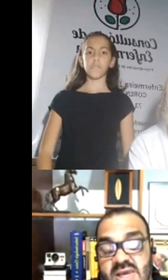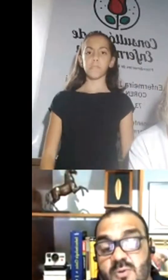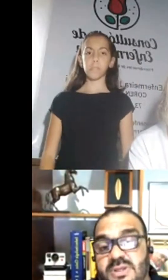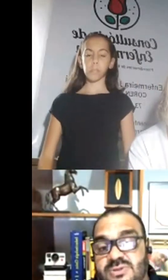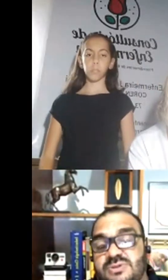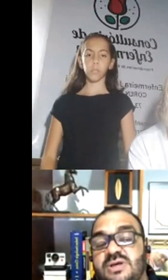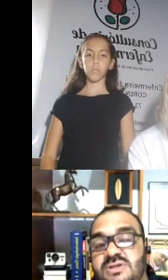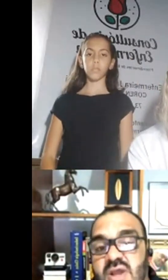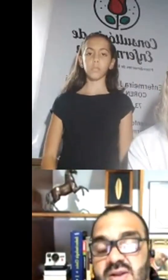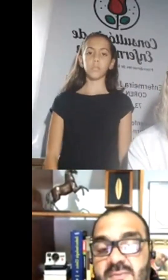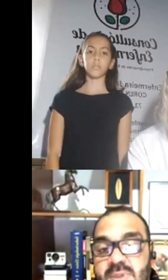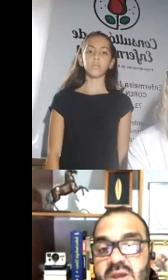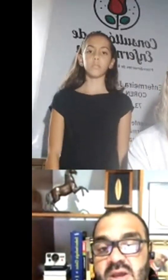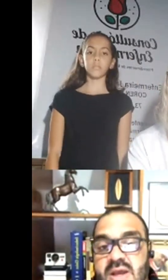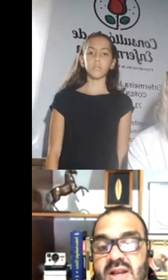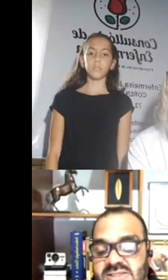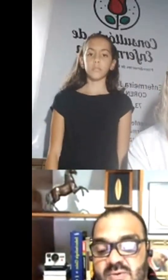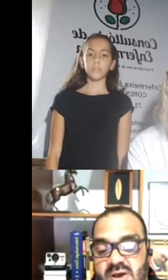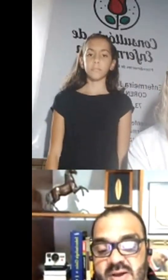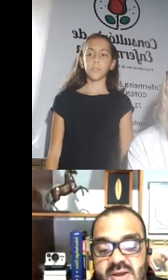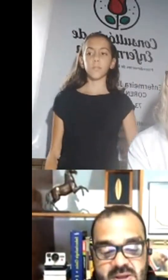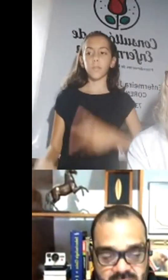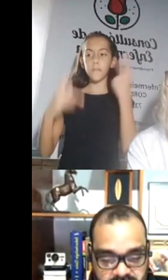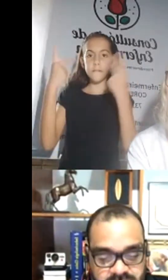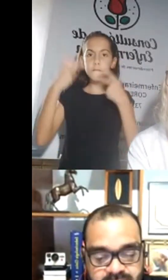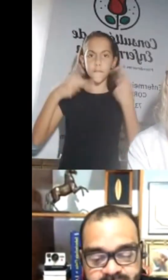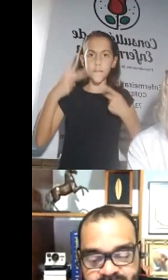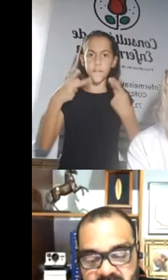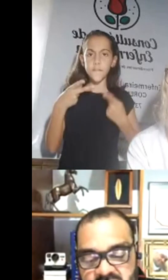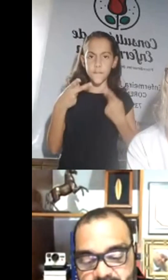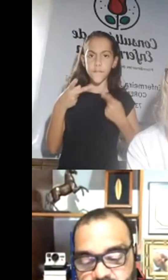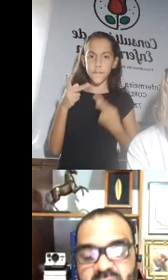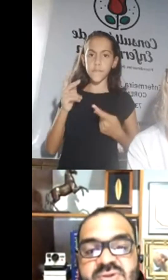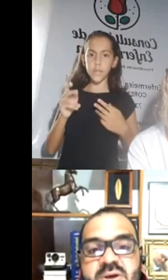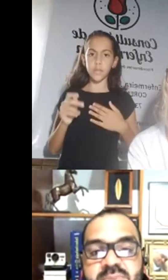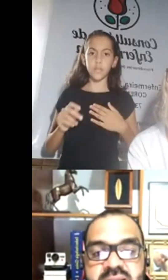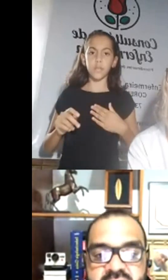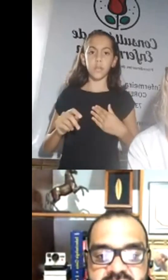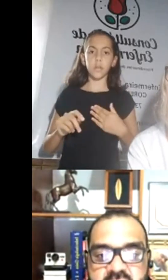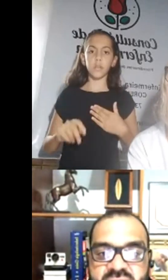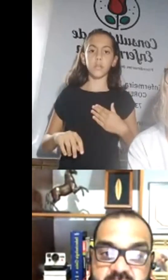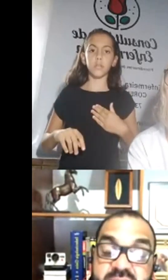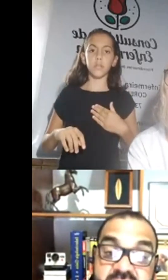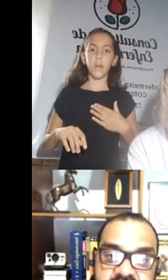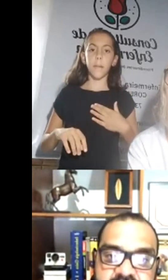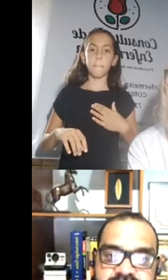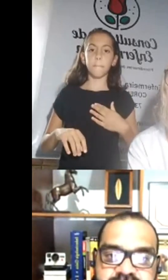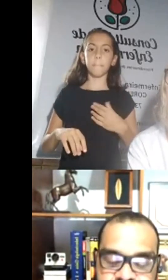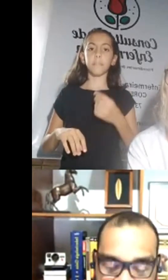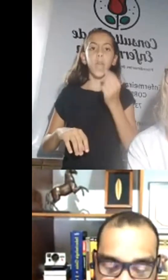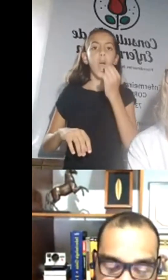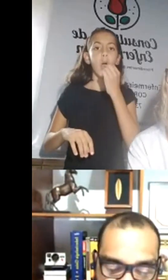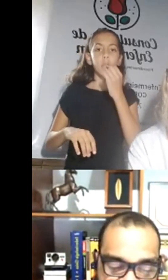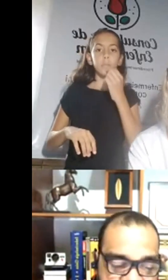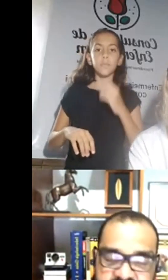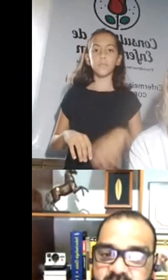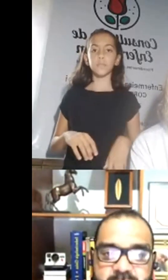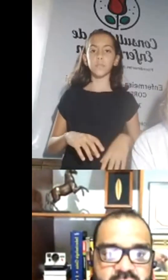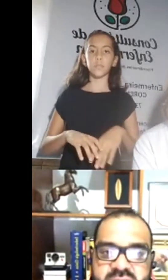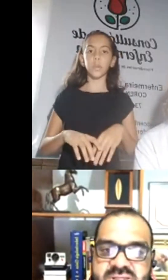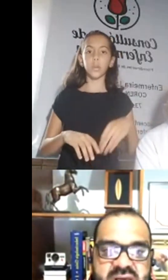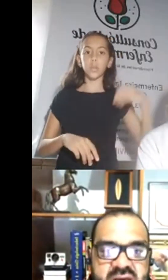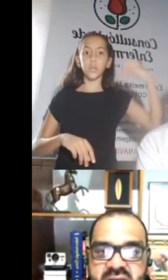as recomendações que a gente tem, né? Em relação a própria vitamina, a vitamina D, né? Que